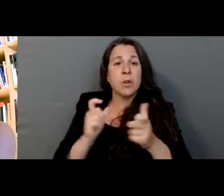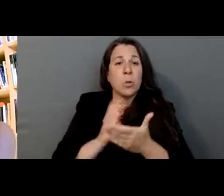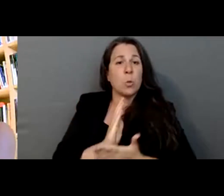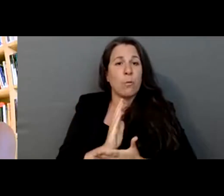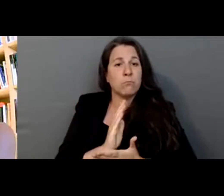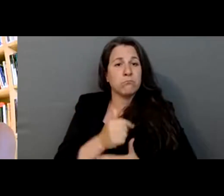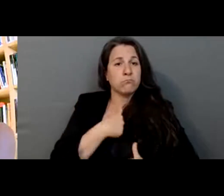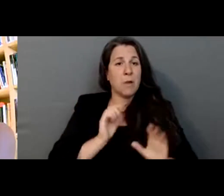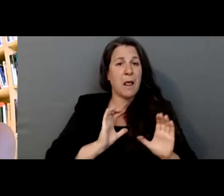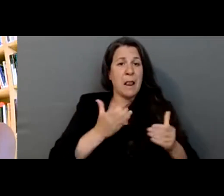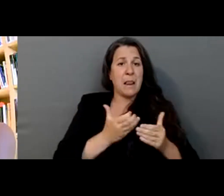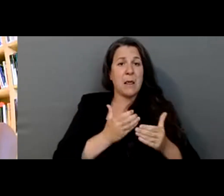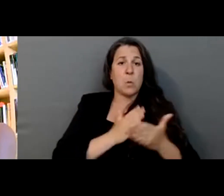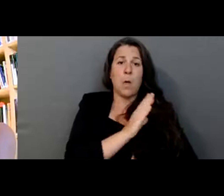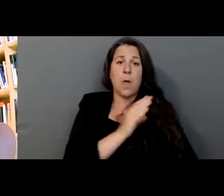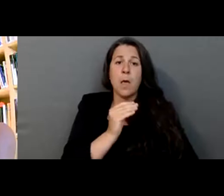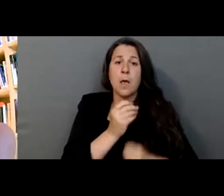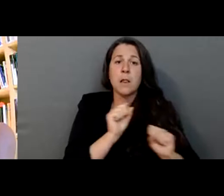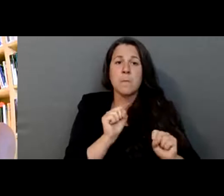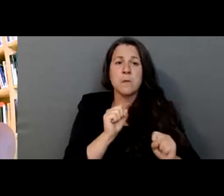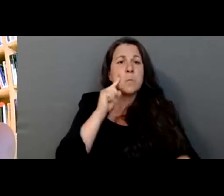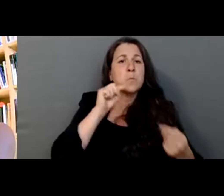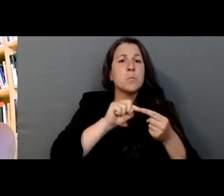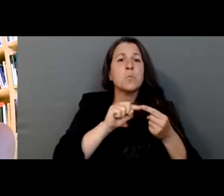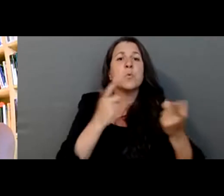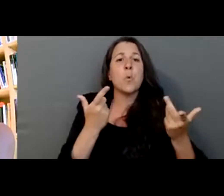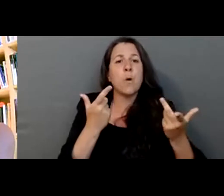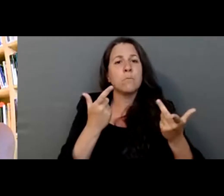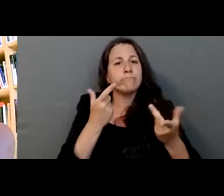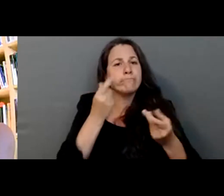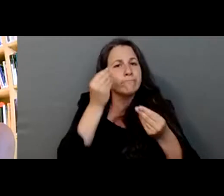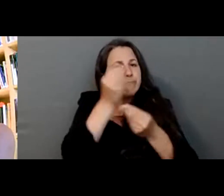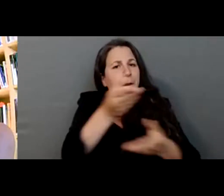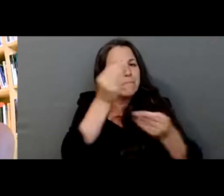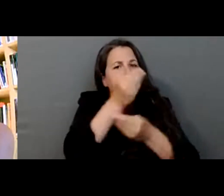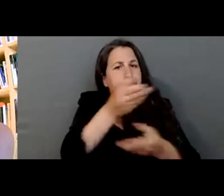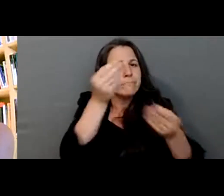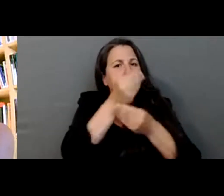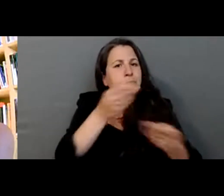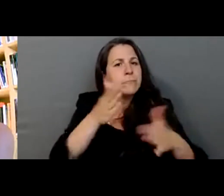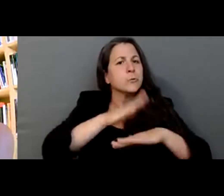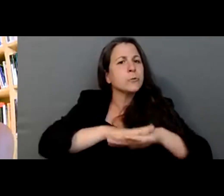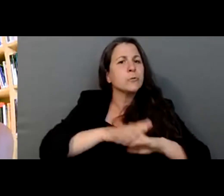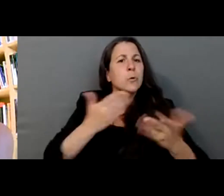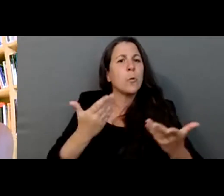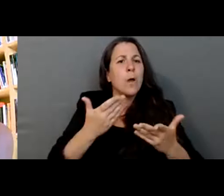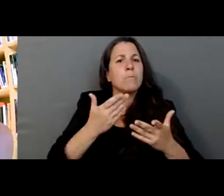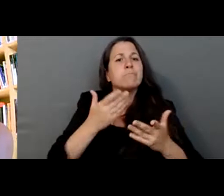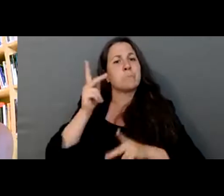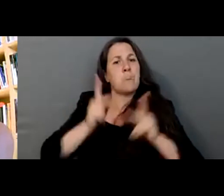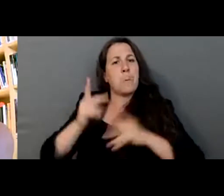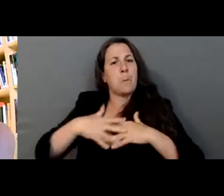comme mission de sensibiliser les populations allochtones aux enjeux liés à l'autodétermination des peuples